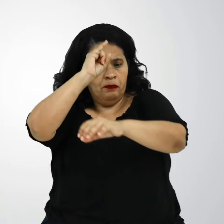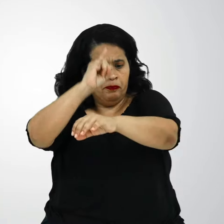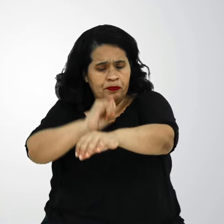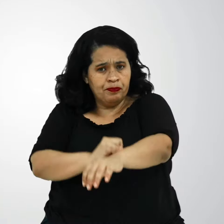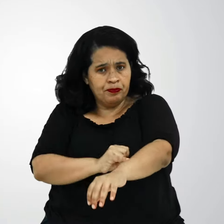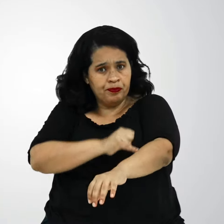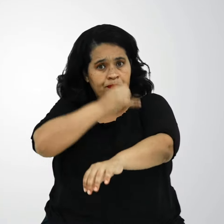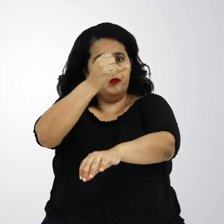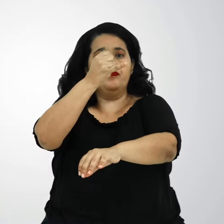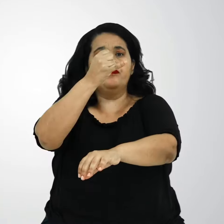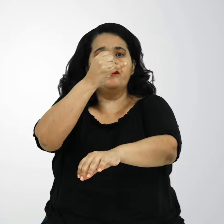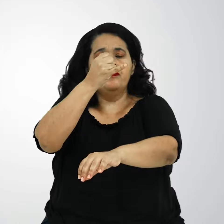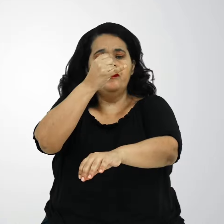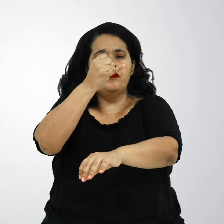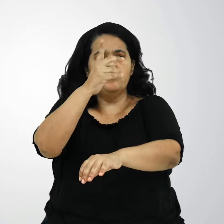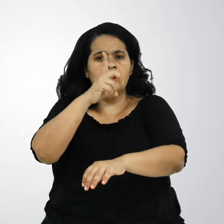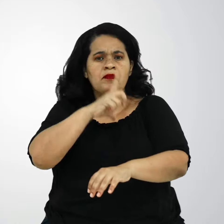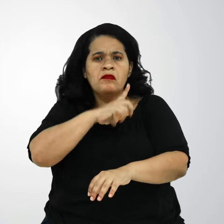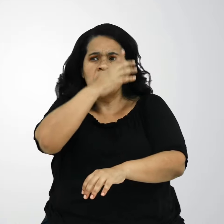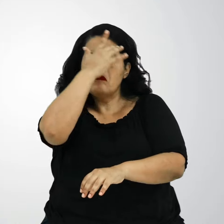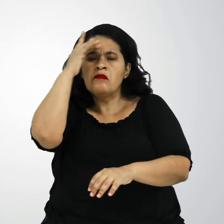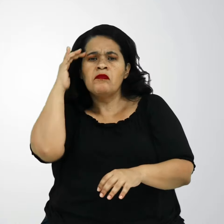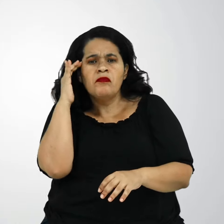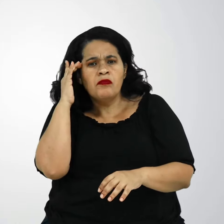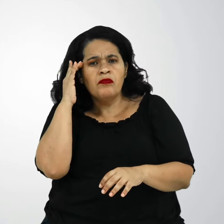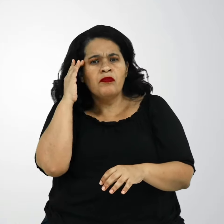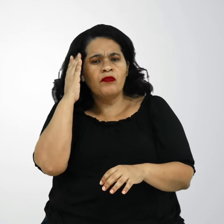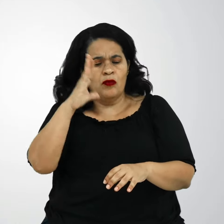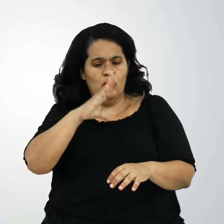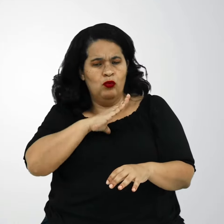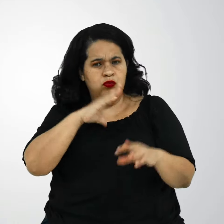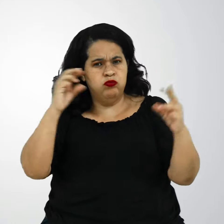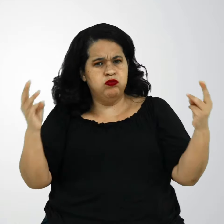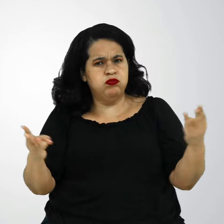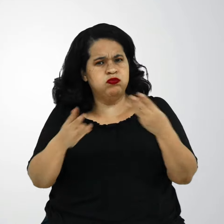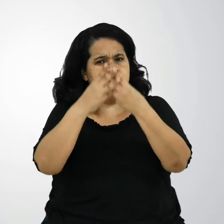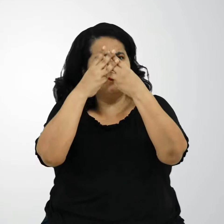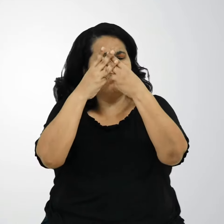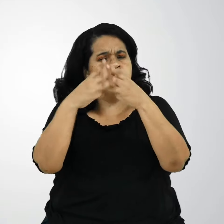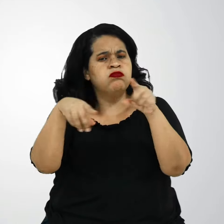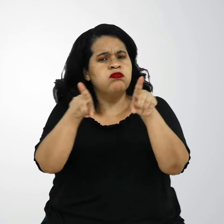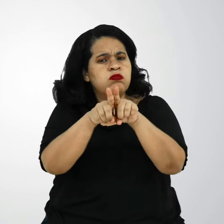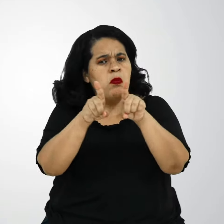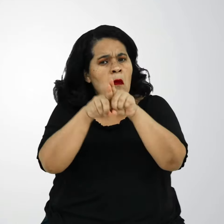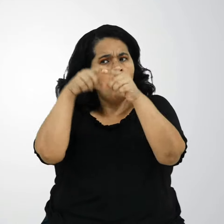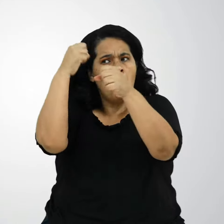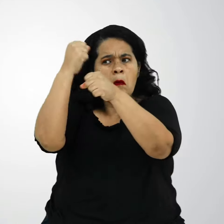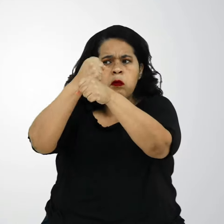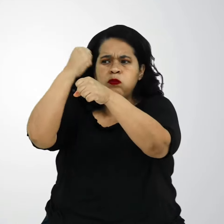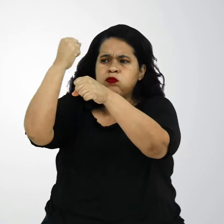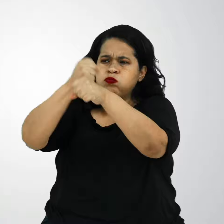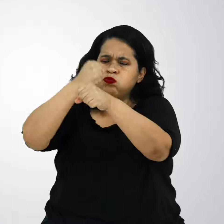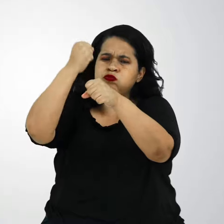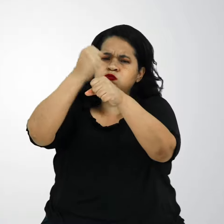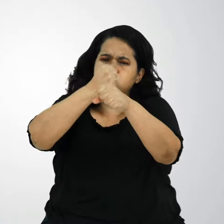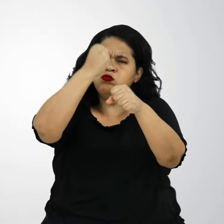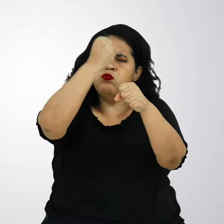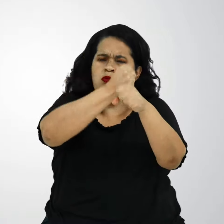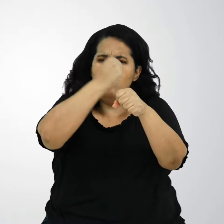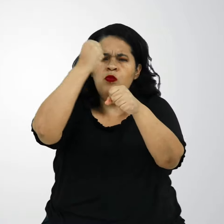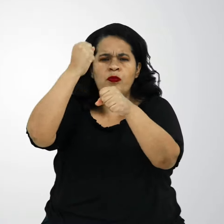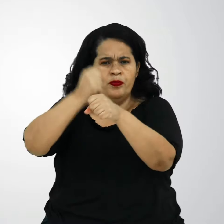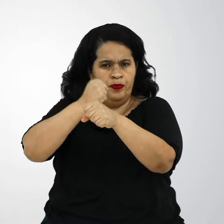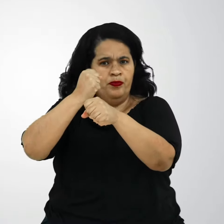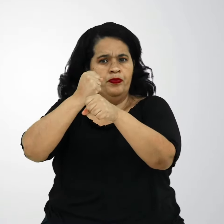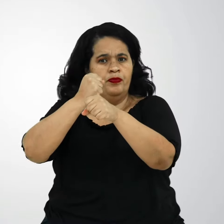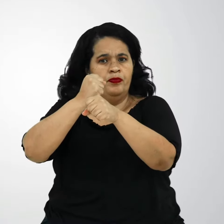será habitada, e das cidades de Judá, elas serão construídas, e as suas ruínas, eu